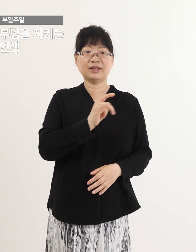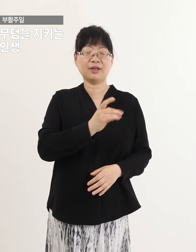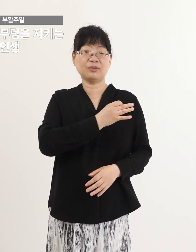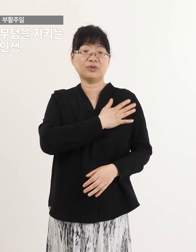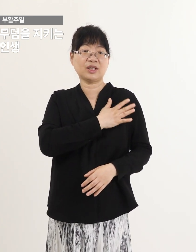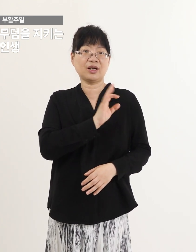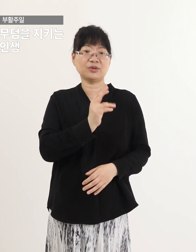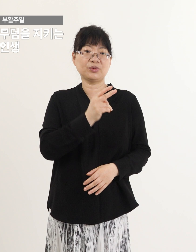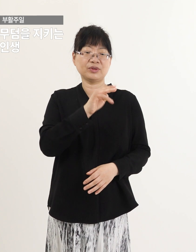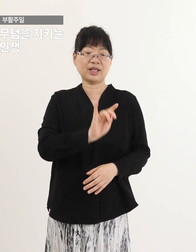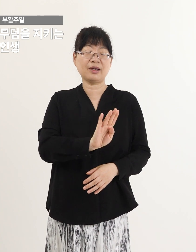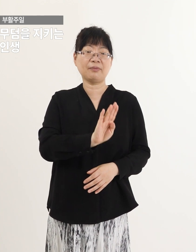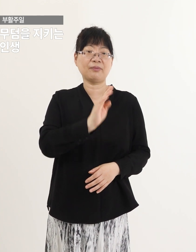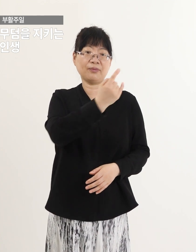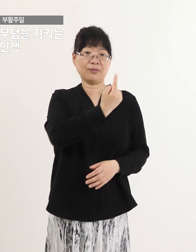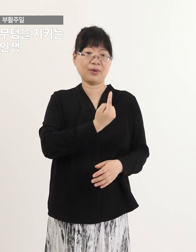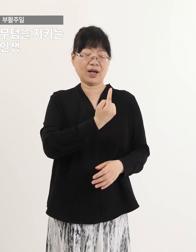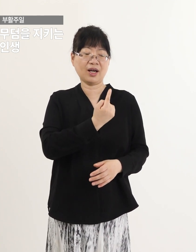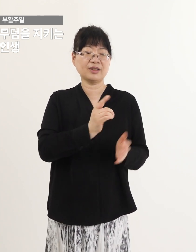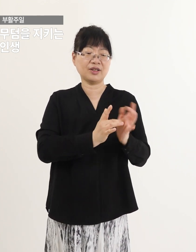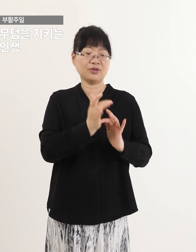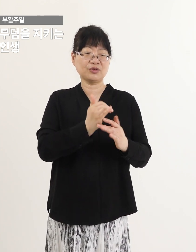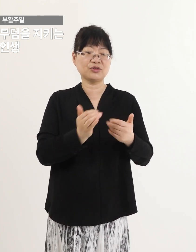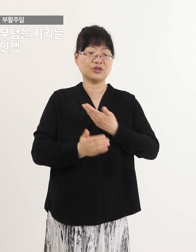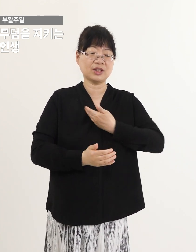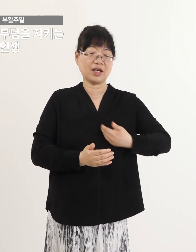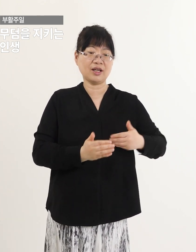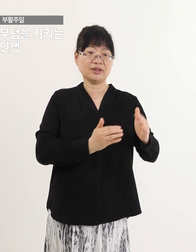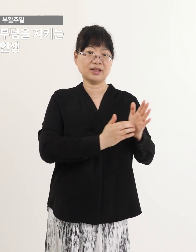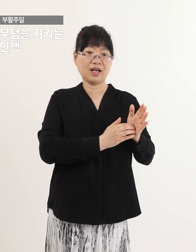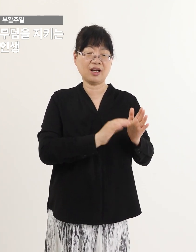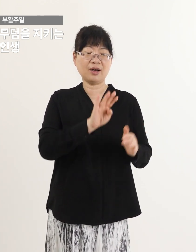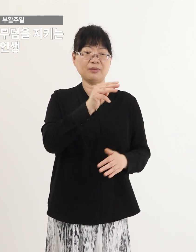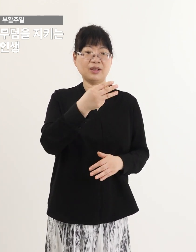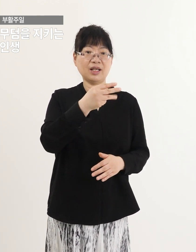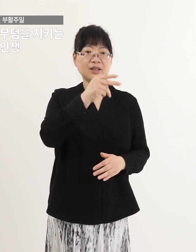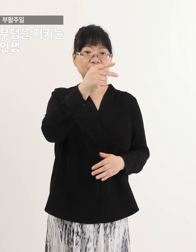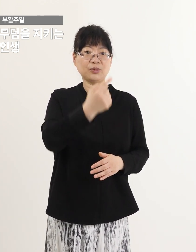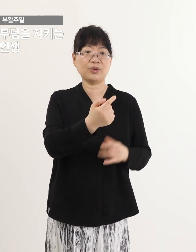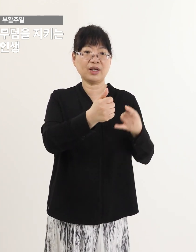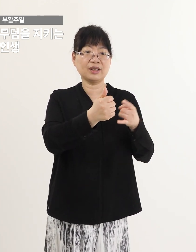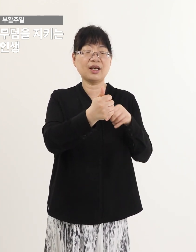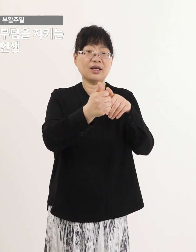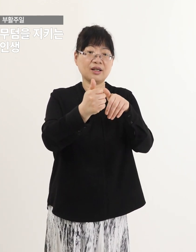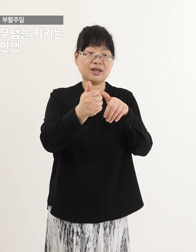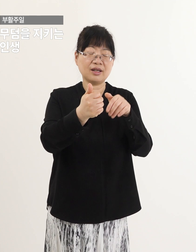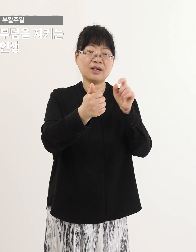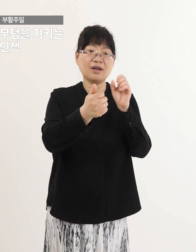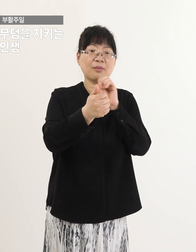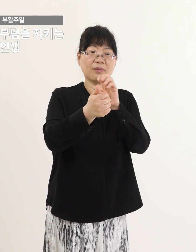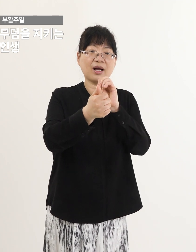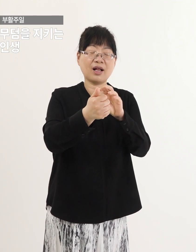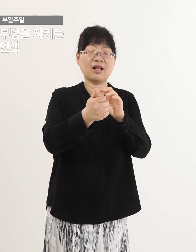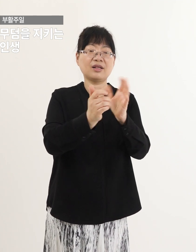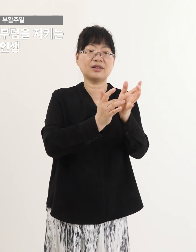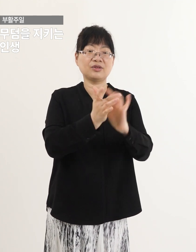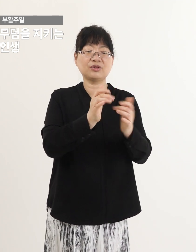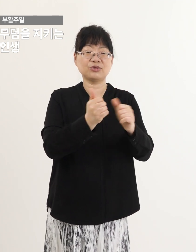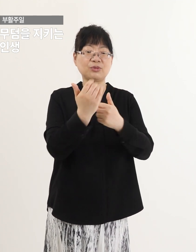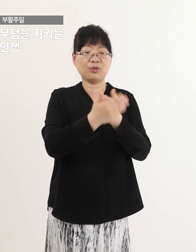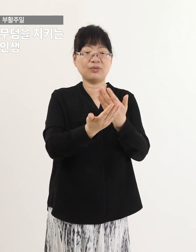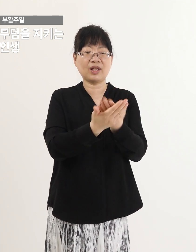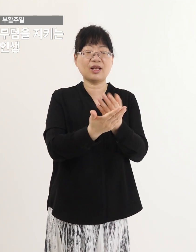요셉이라 하는 사람이 왔으니 그도 예수의 제자라. 빌라도에게 가서 예수의 시체를 달라 하니